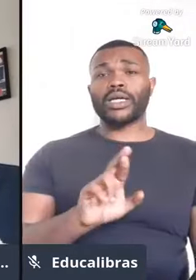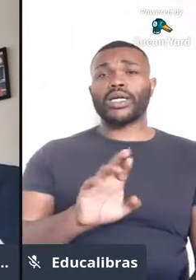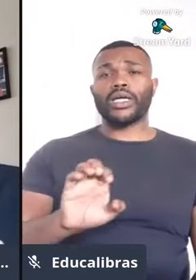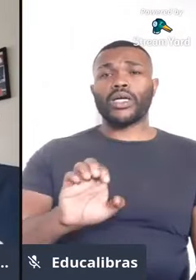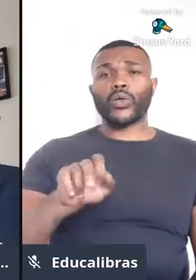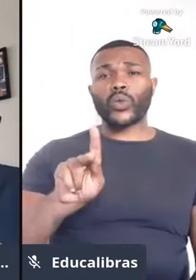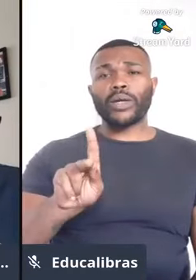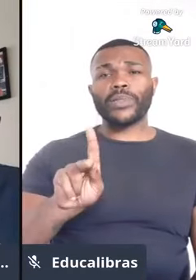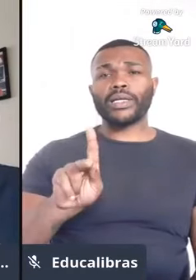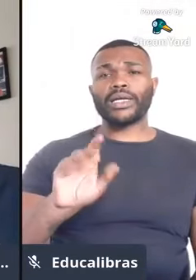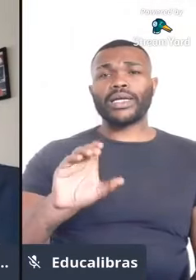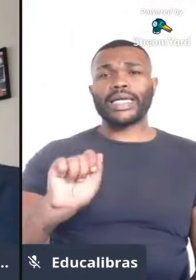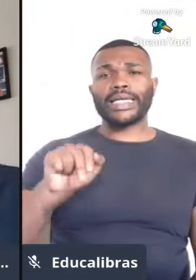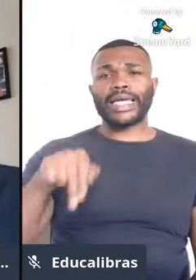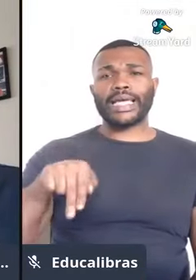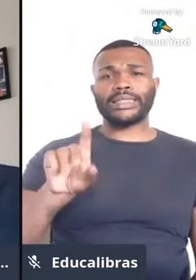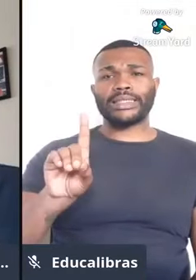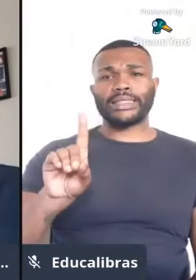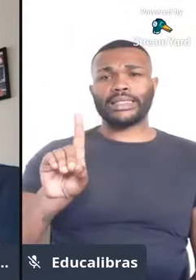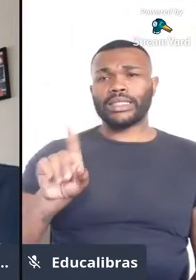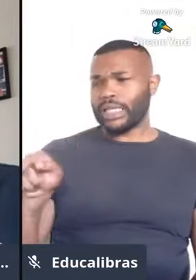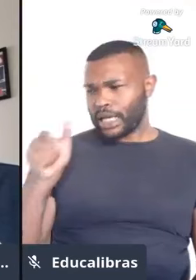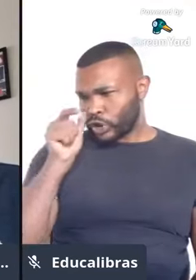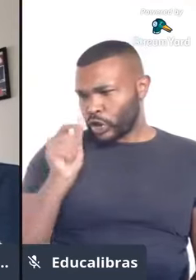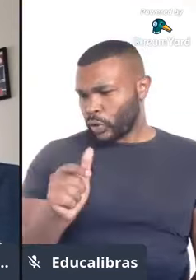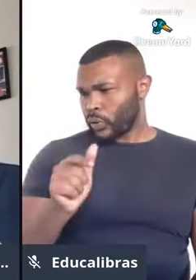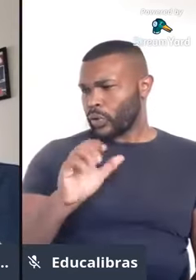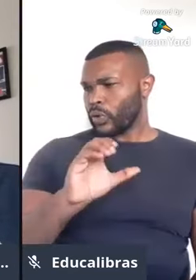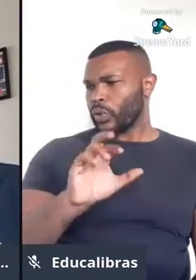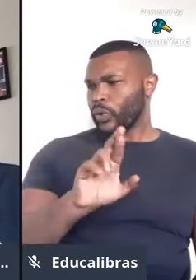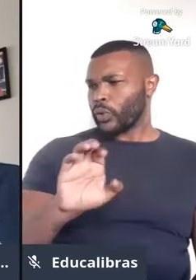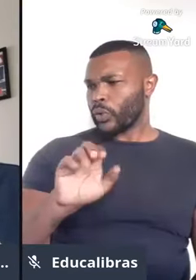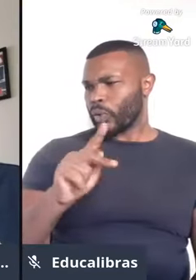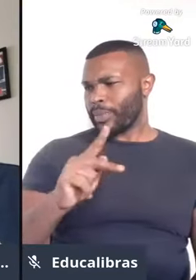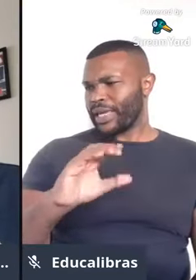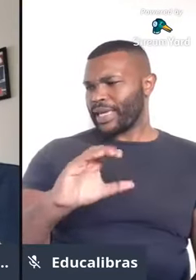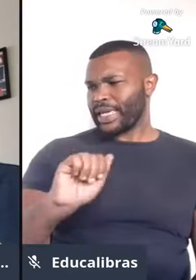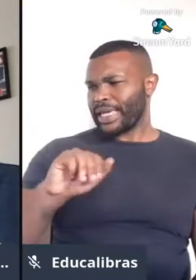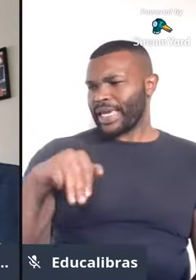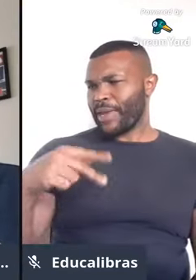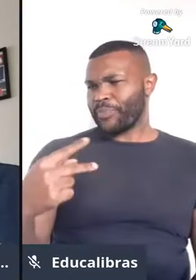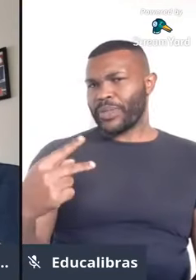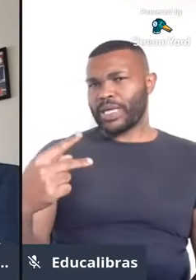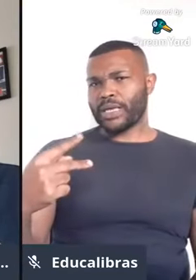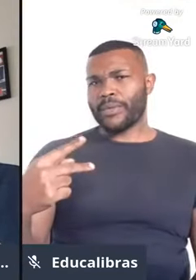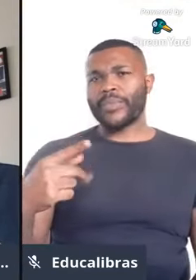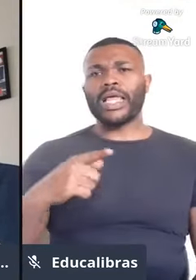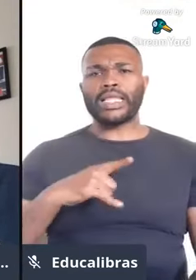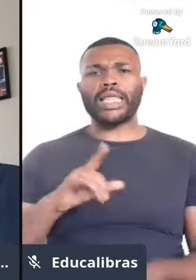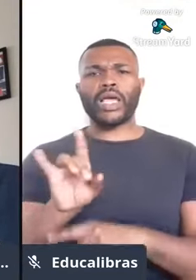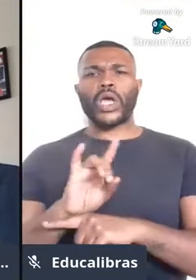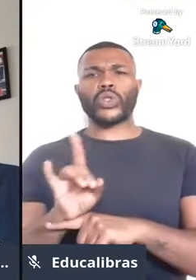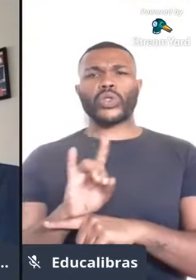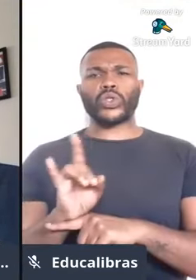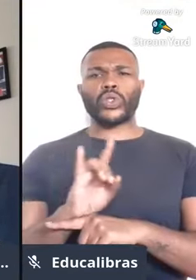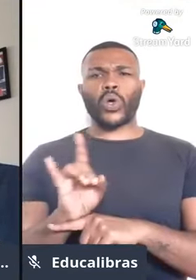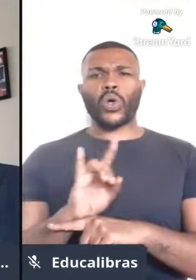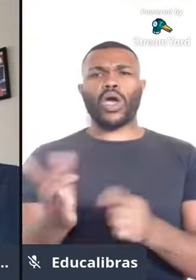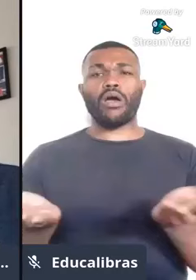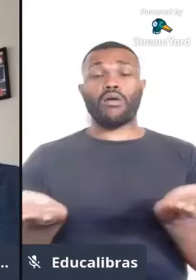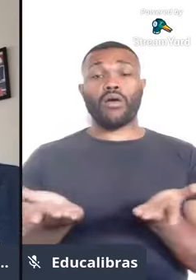Desculpa, não entendi. Você assistiu Crip Camp? Aquele documentário tem um documentário agora como é